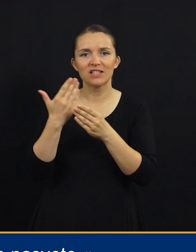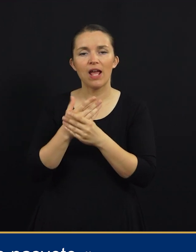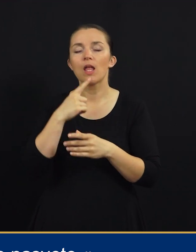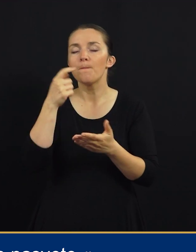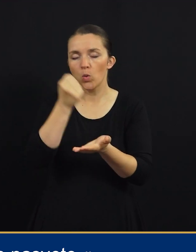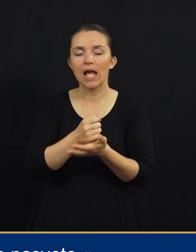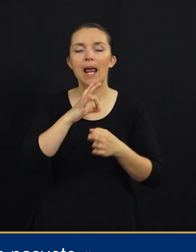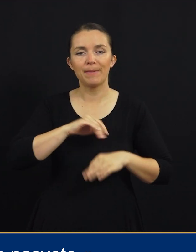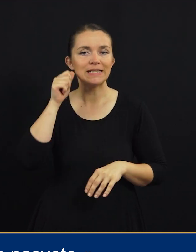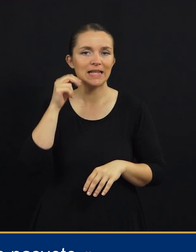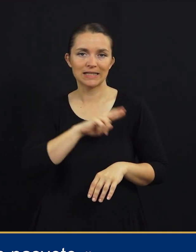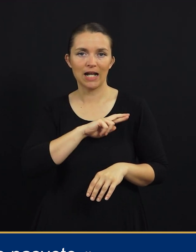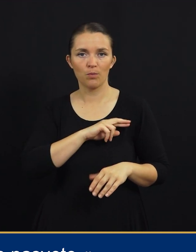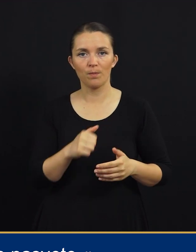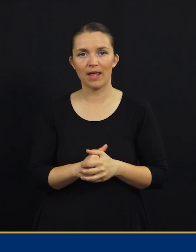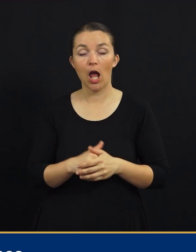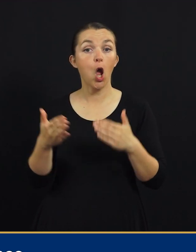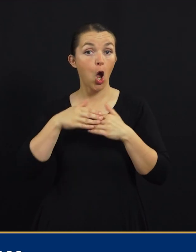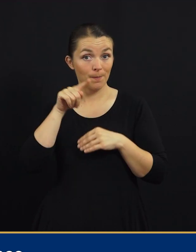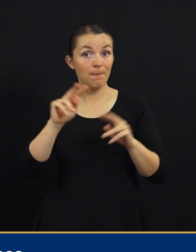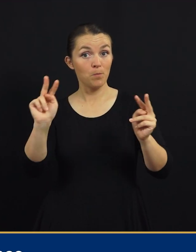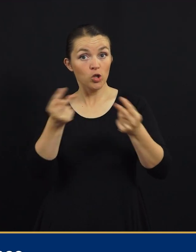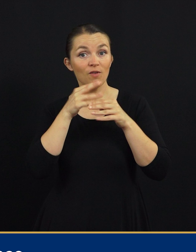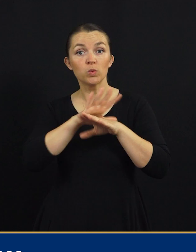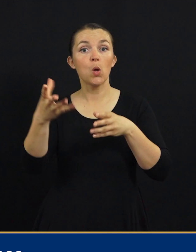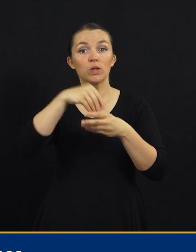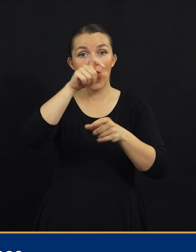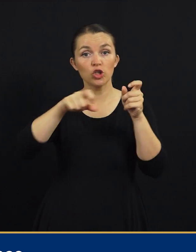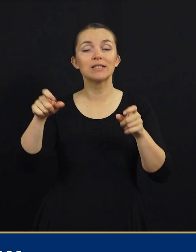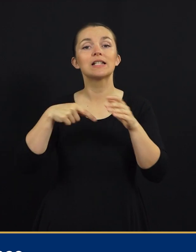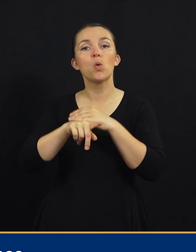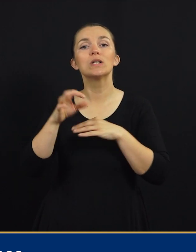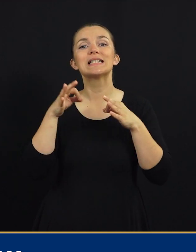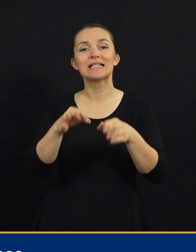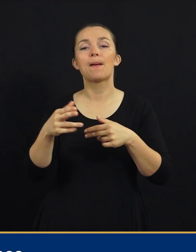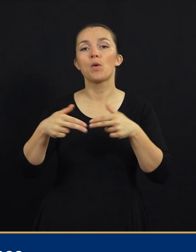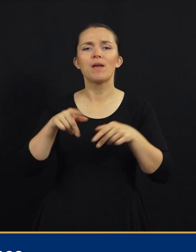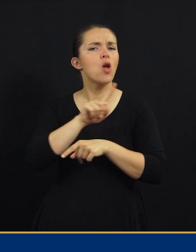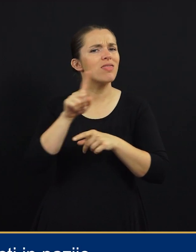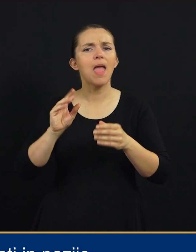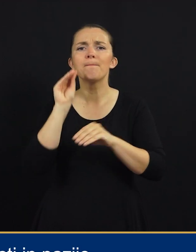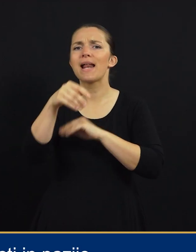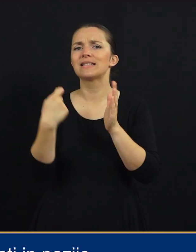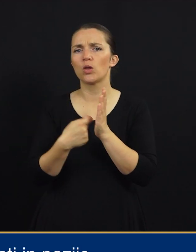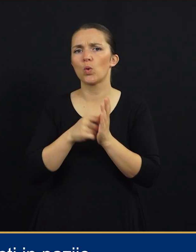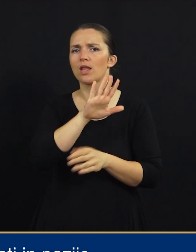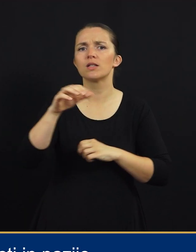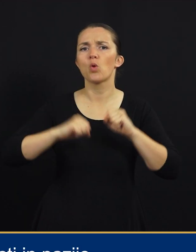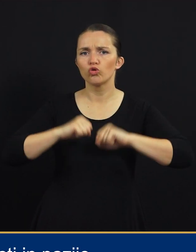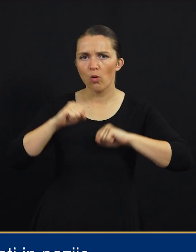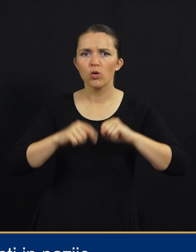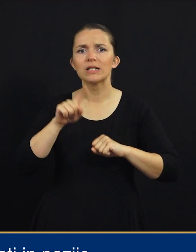nasvete, poudarja predsednica republike. Ob tem poziva vse udeležence v cestnem prometu, naj ne precenjujejo